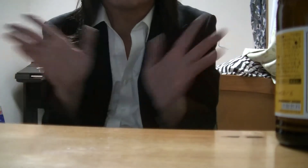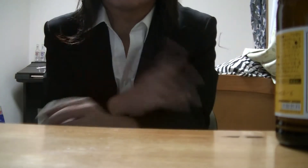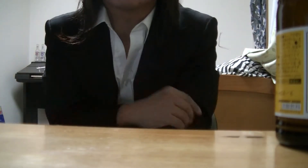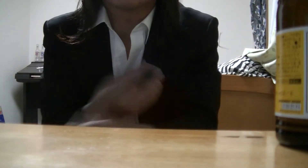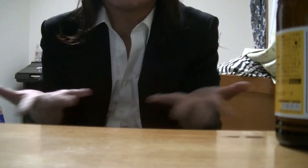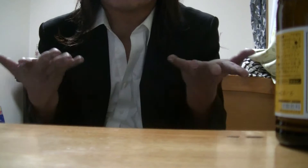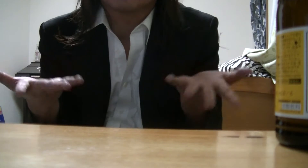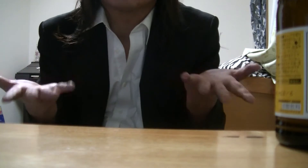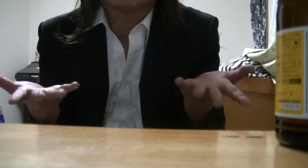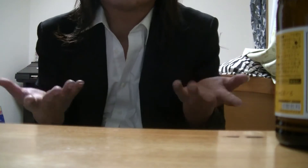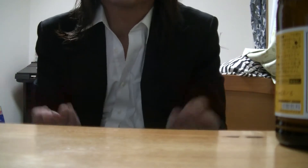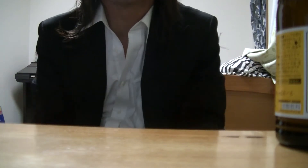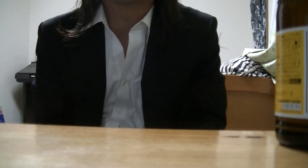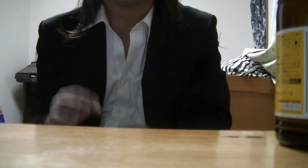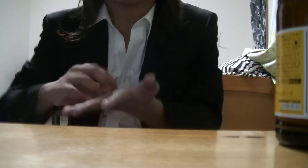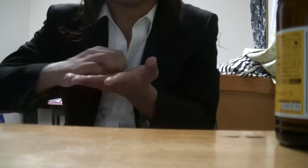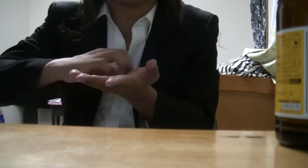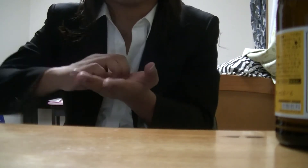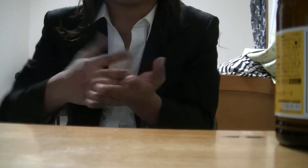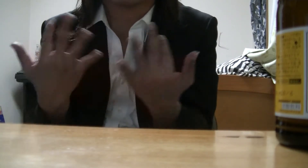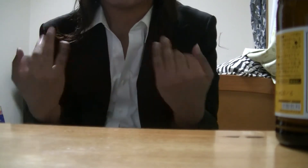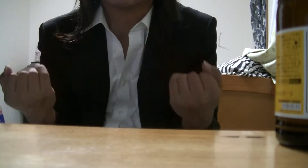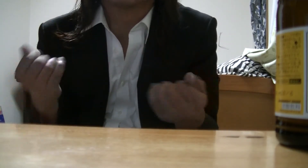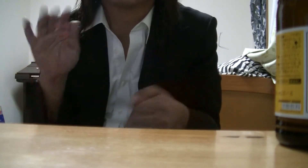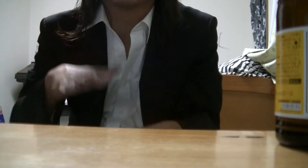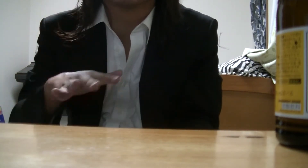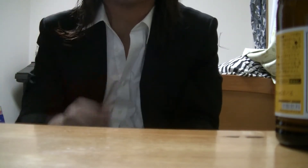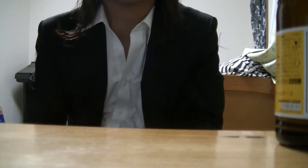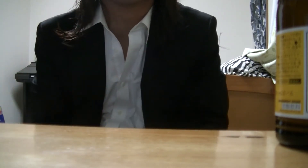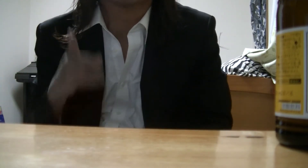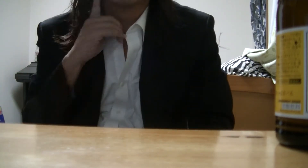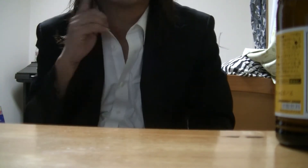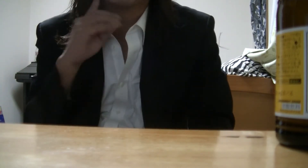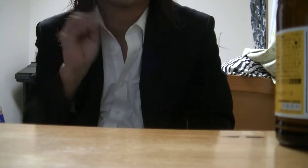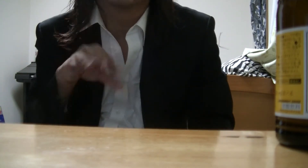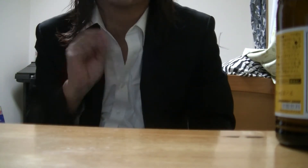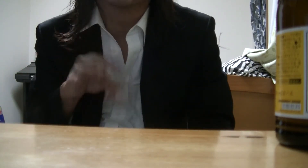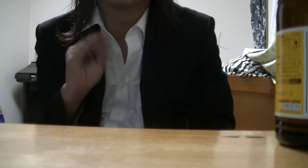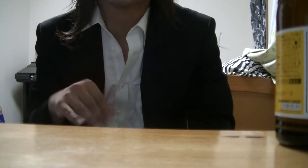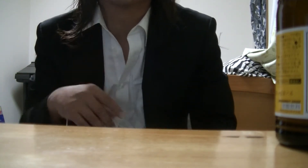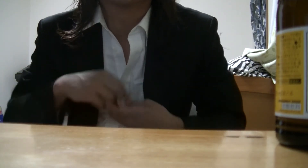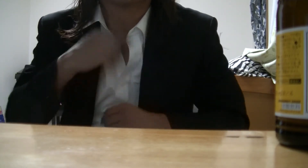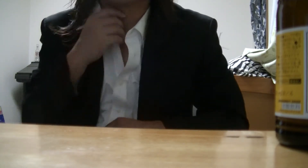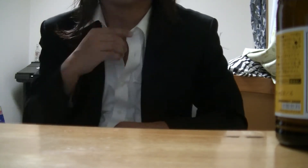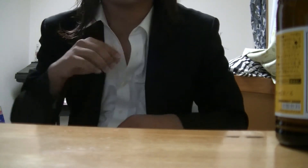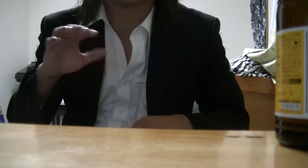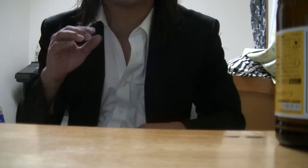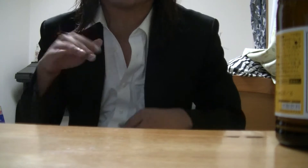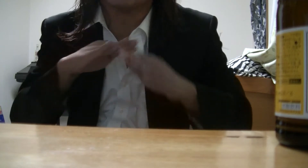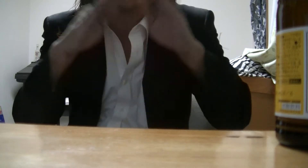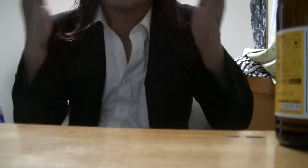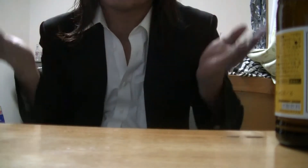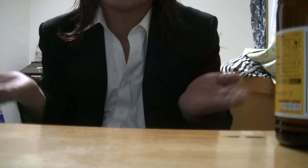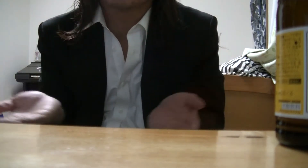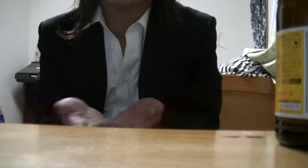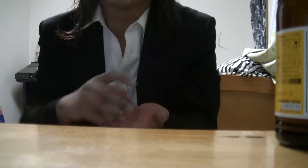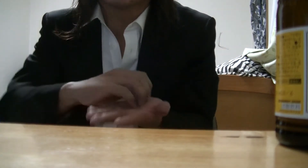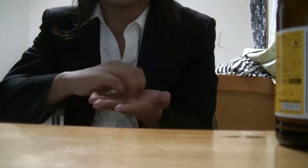く量で言うとゴミの方が圧倒的に多いです。要は嘘の情報の方が正しい情報よりも圧倒的に多いです。なぜかっていう